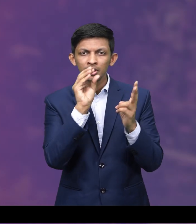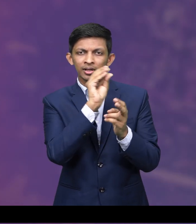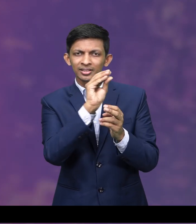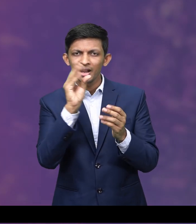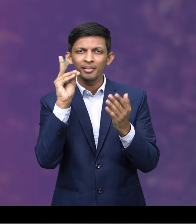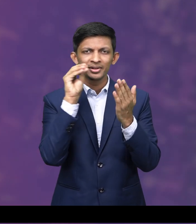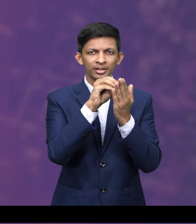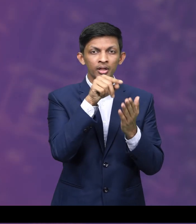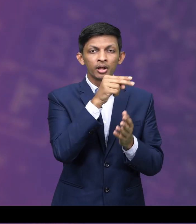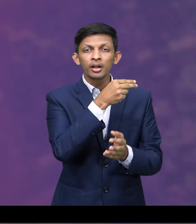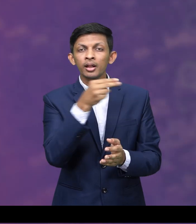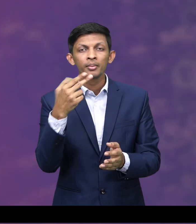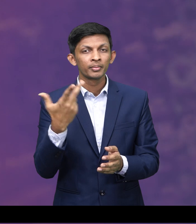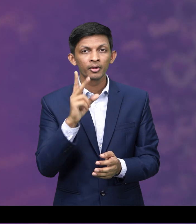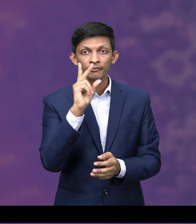అయనీకరణ శక్తి అంటారు.